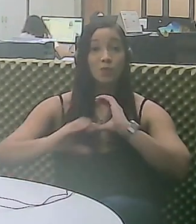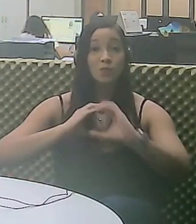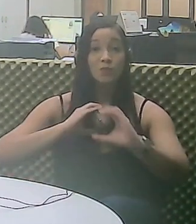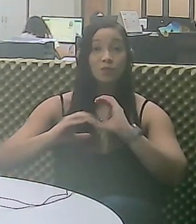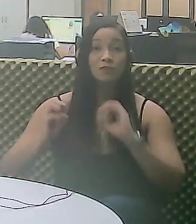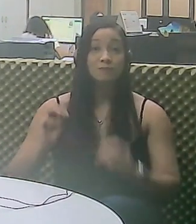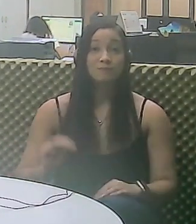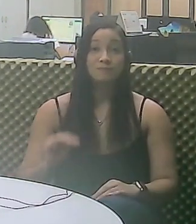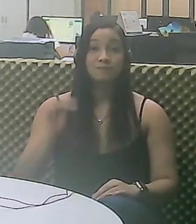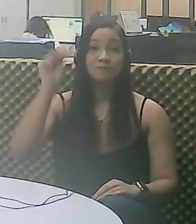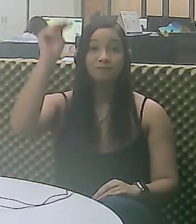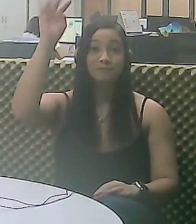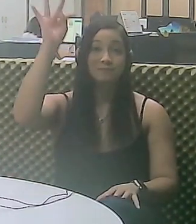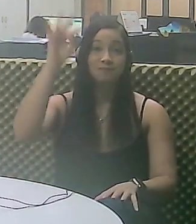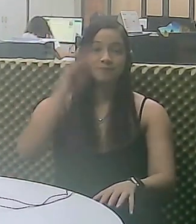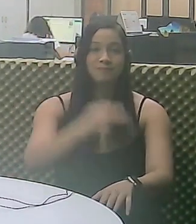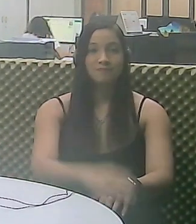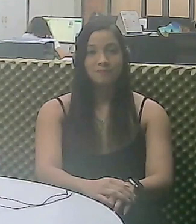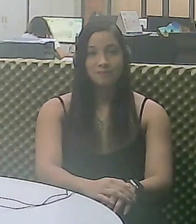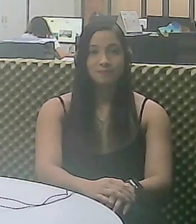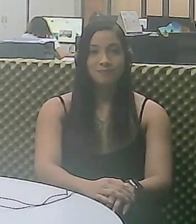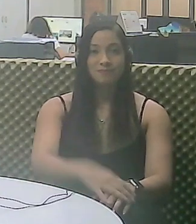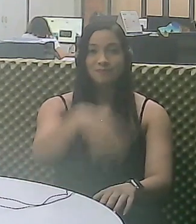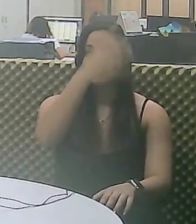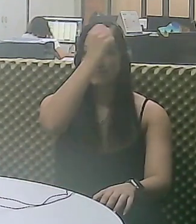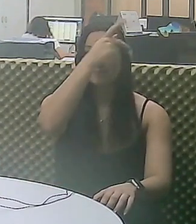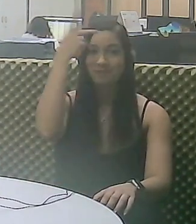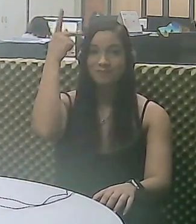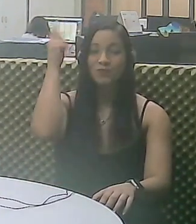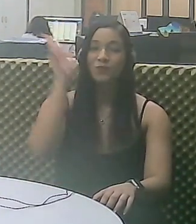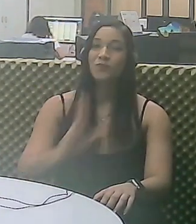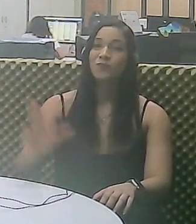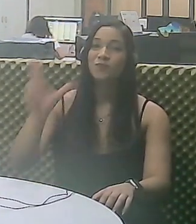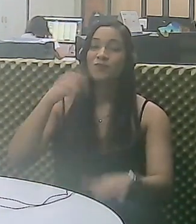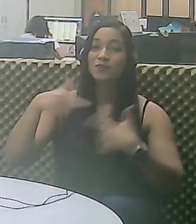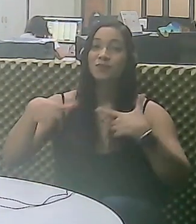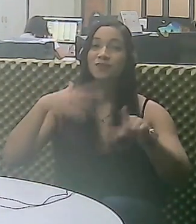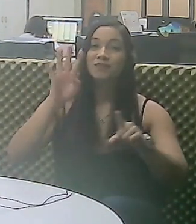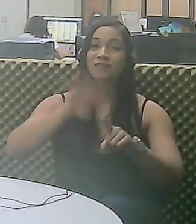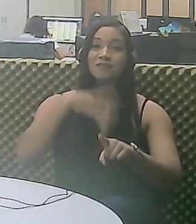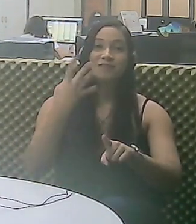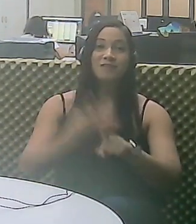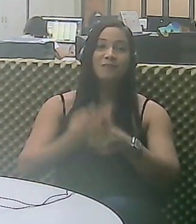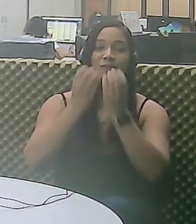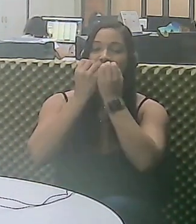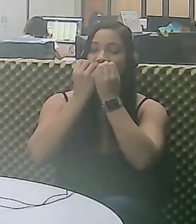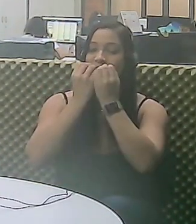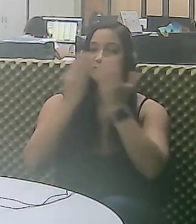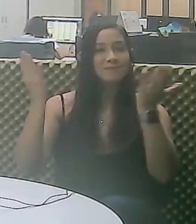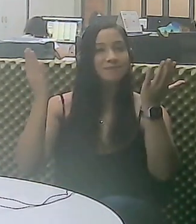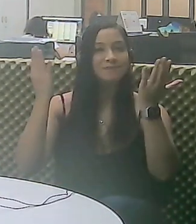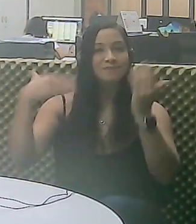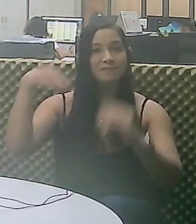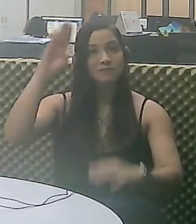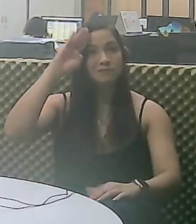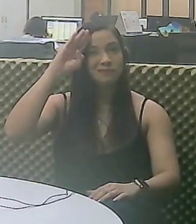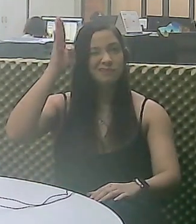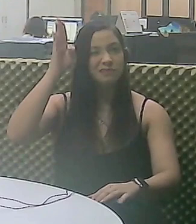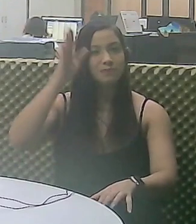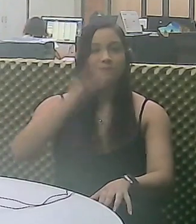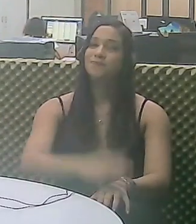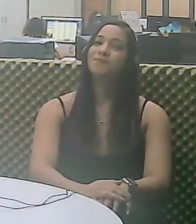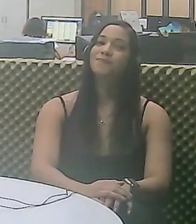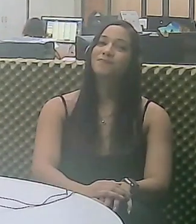Governo e Comunicação, Marco Túlio de Castro Kalimann. Prefeitura de Uberlândia. Fazer mais, fazer bem.